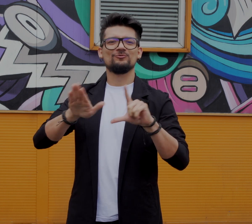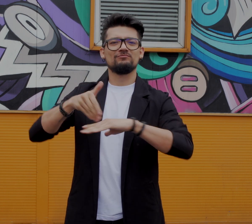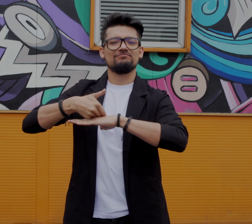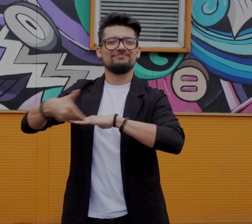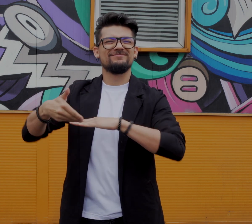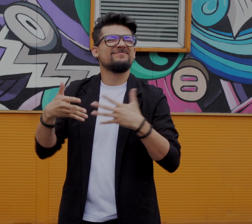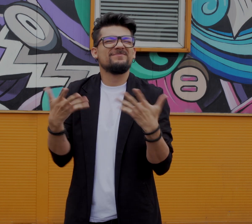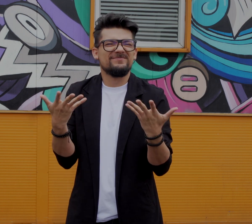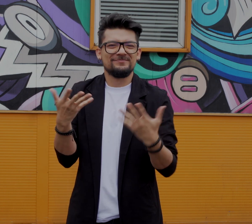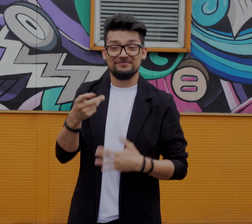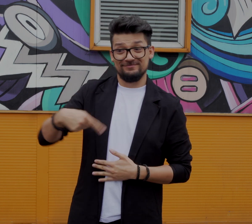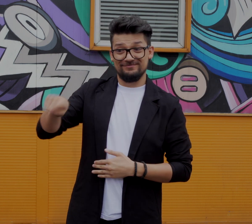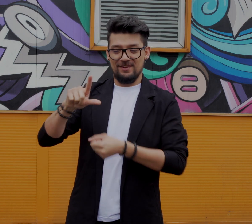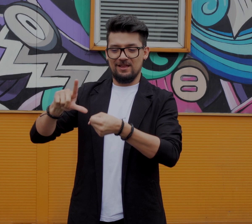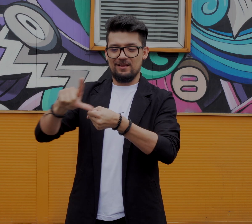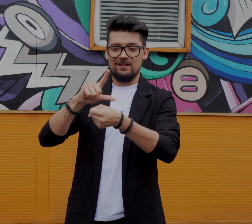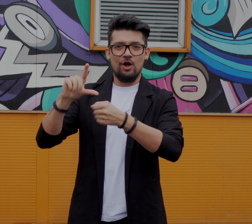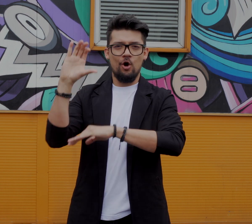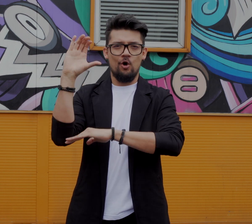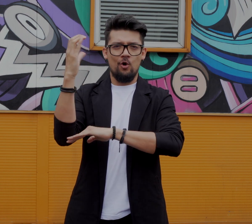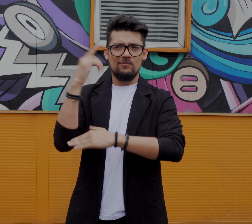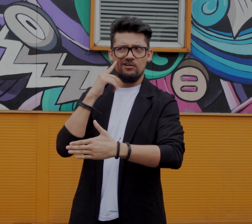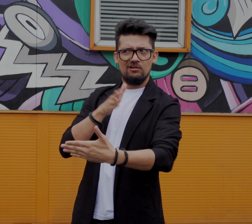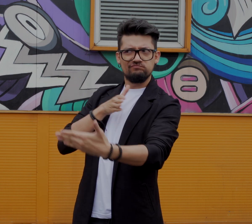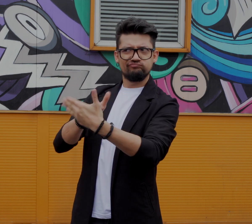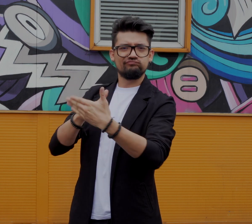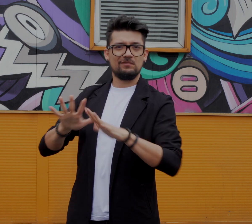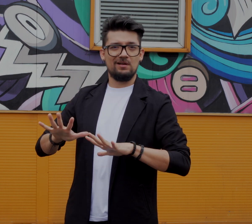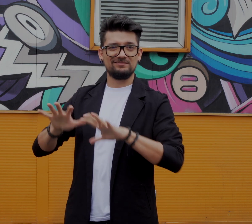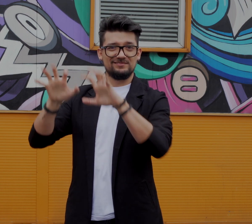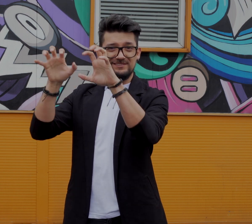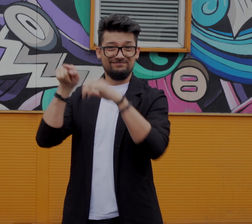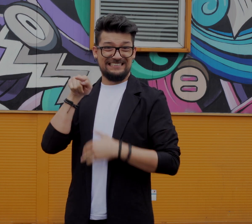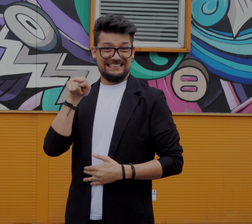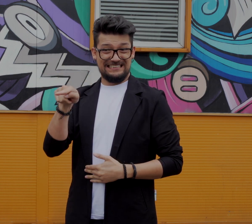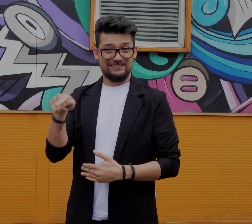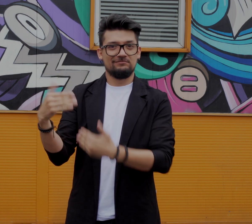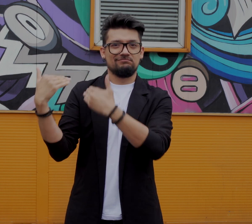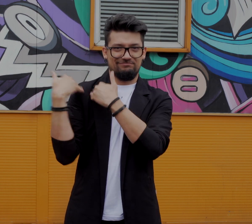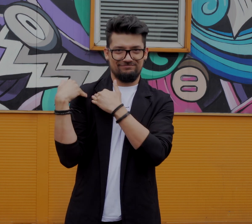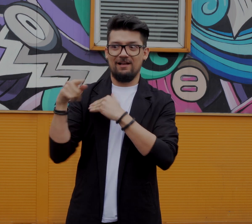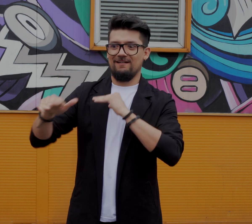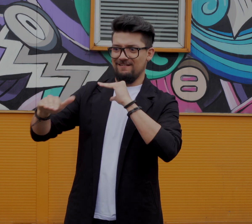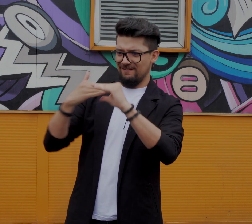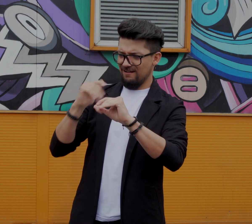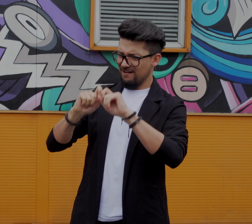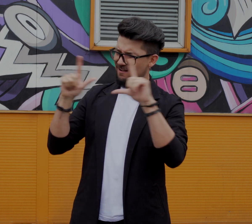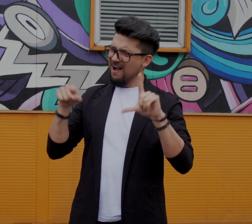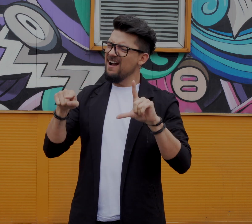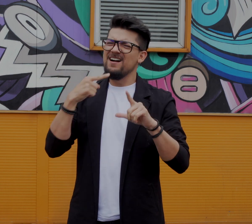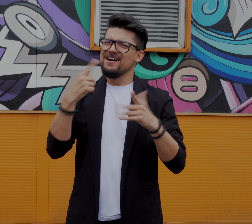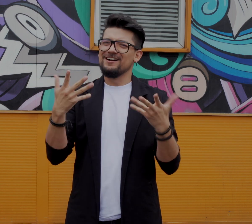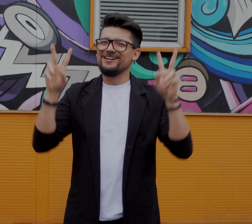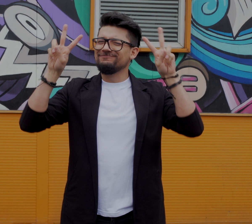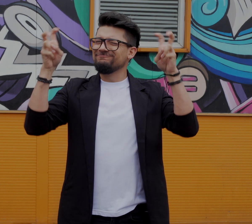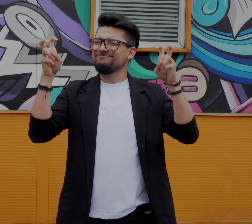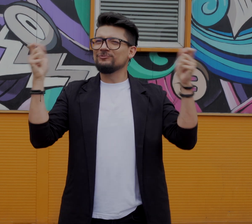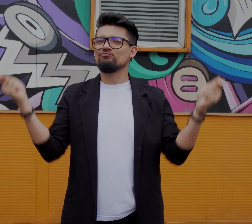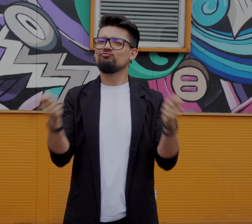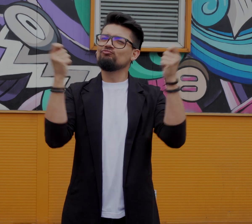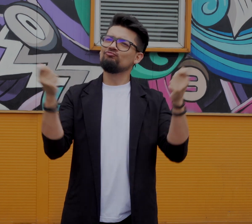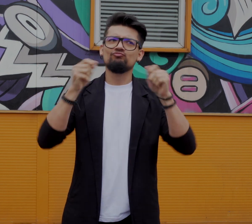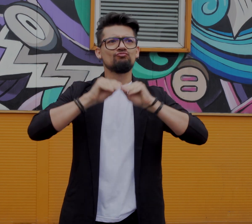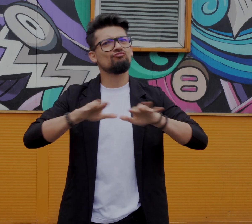de todos los medios de contacto hacia Canal 13 Pues bien hemos recibido en esta ocasión una petición